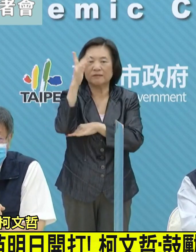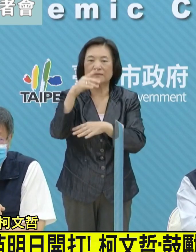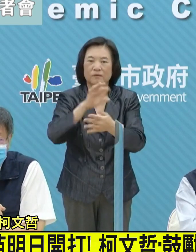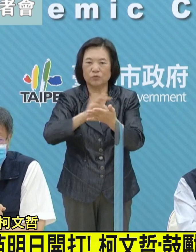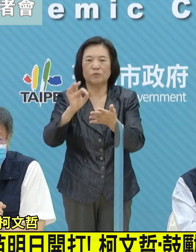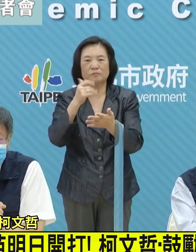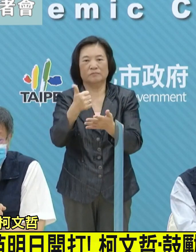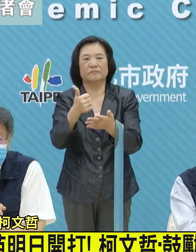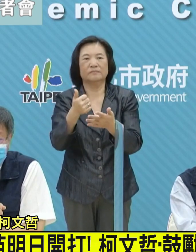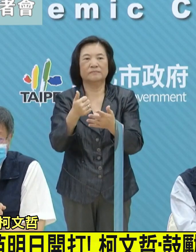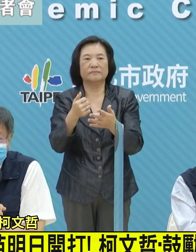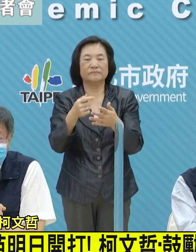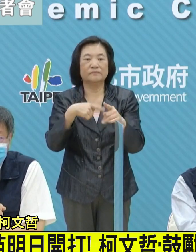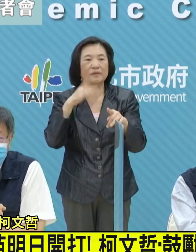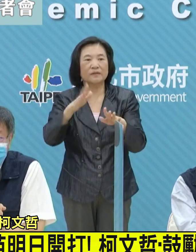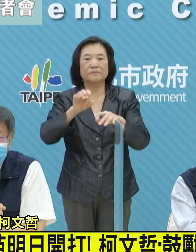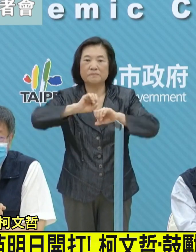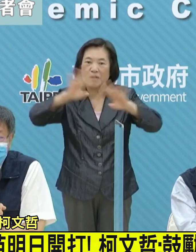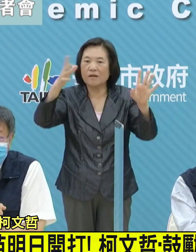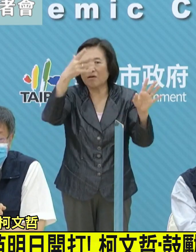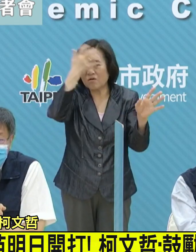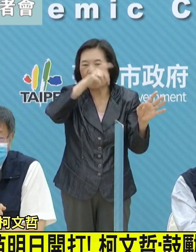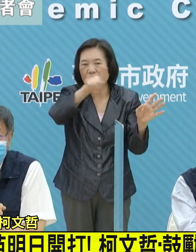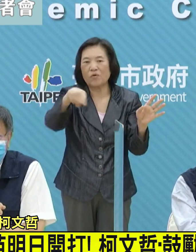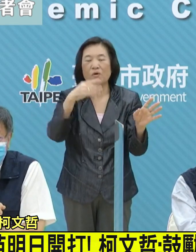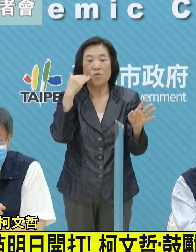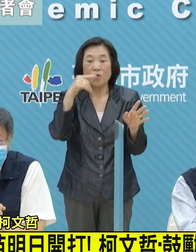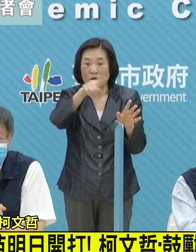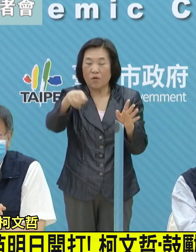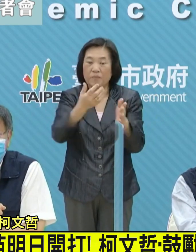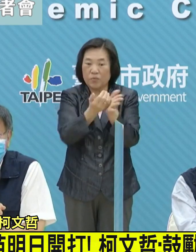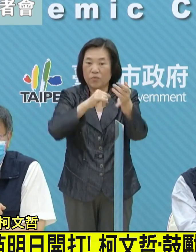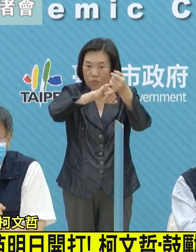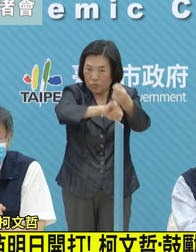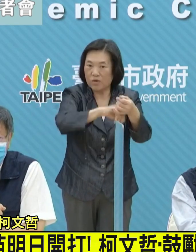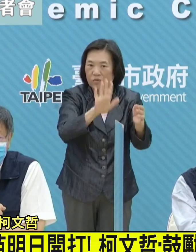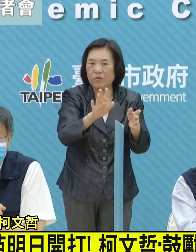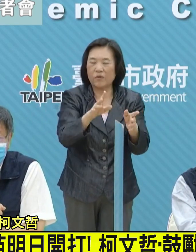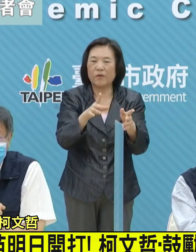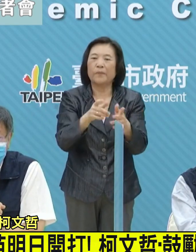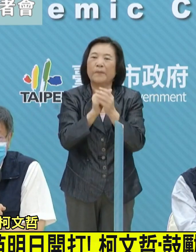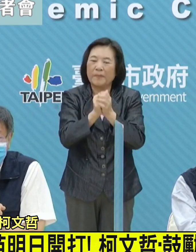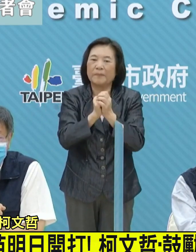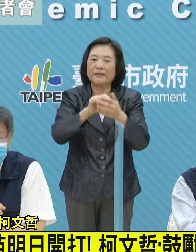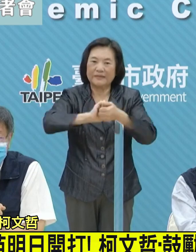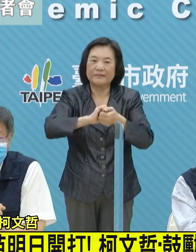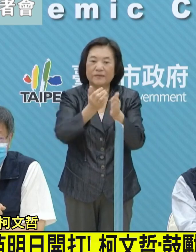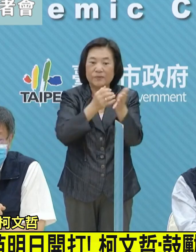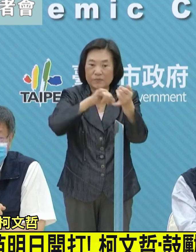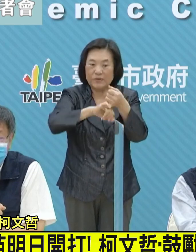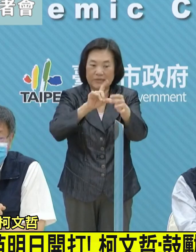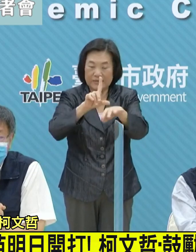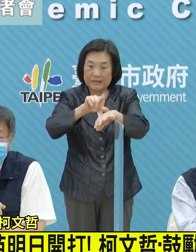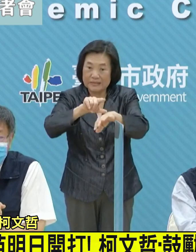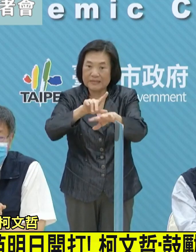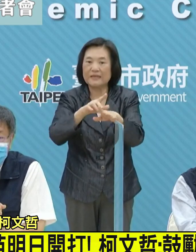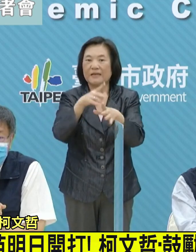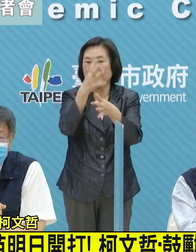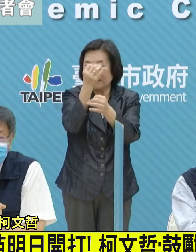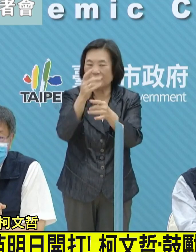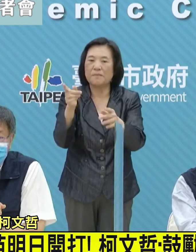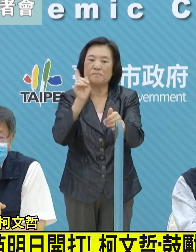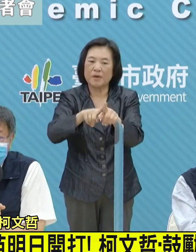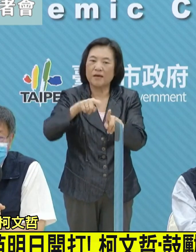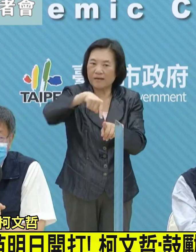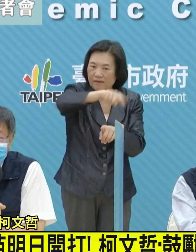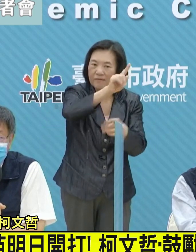道哈。问题是，你要一直打到12岁的时候，这不得了啊！这等于在未来半年，你知道，整个市